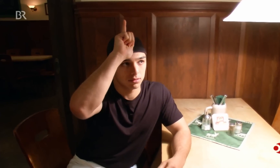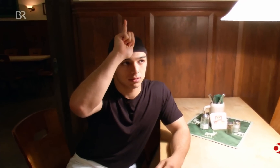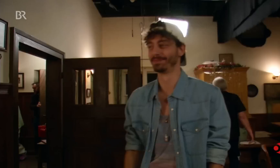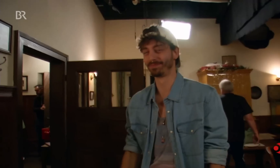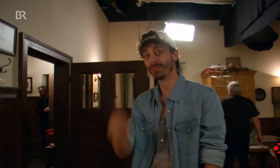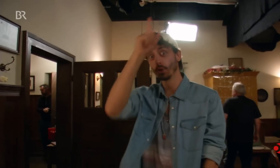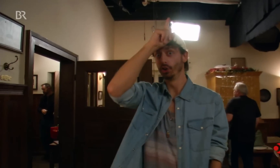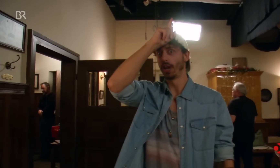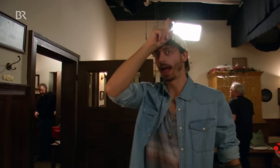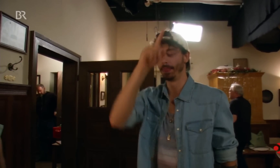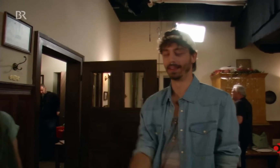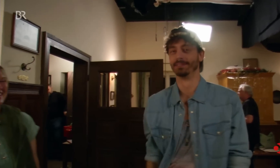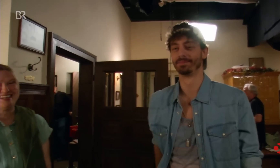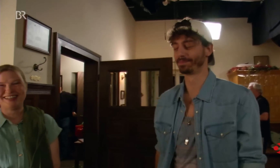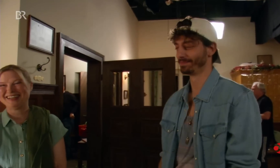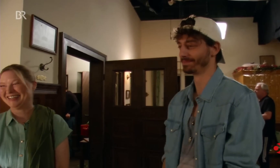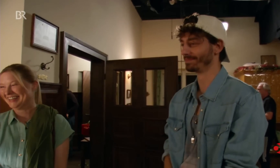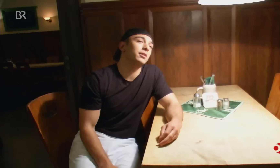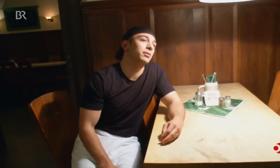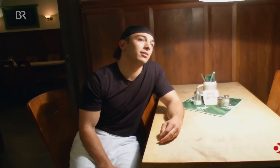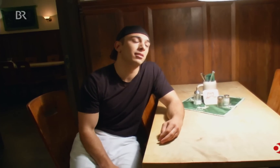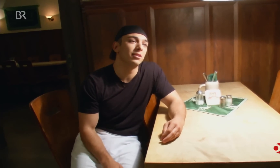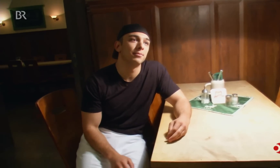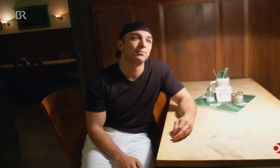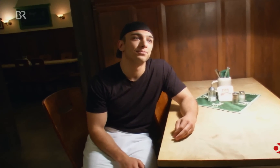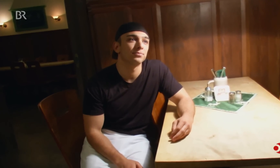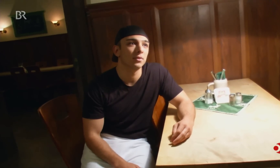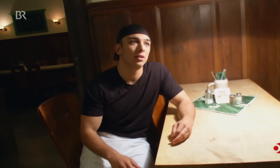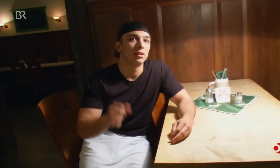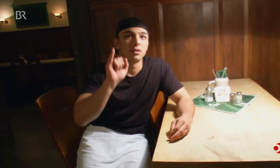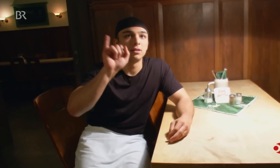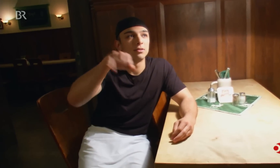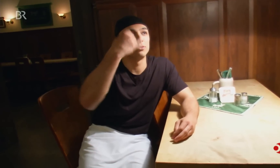Deutschland. Deutschland. Ich bin